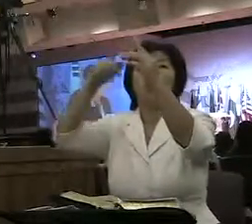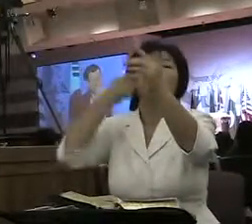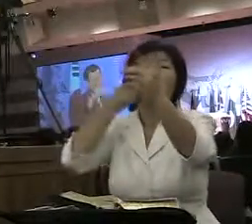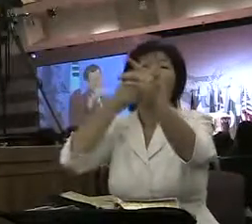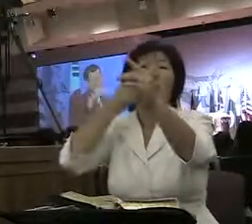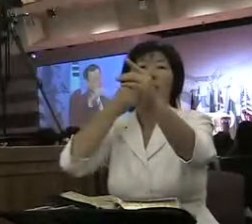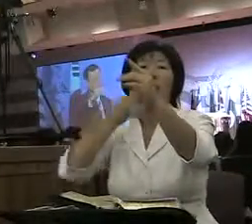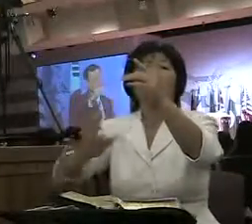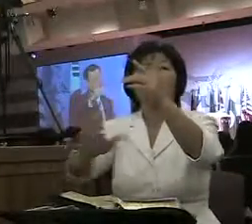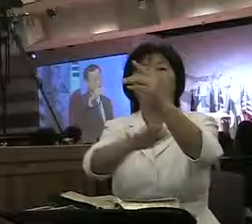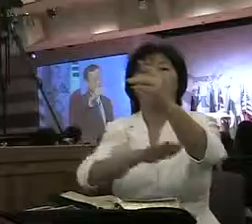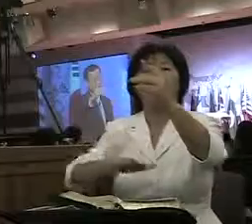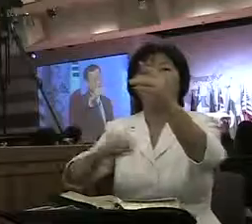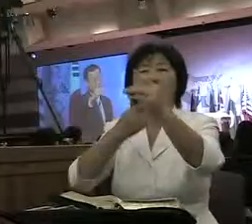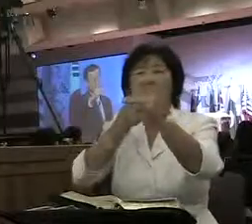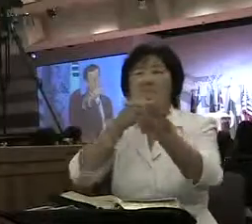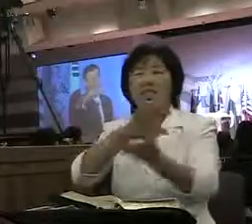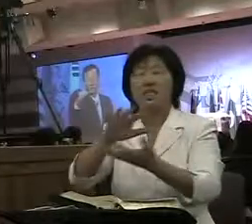보입니다.